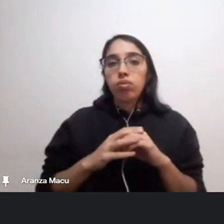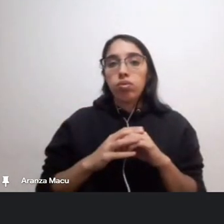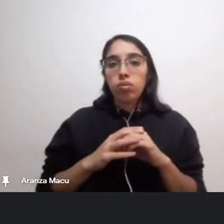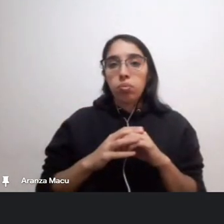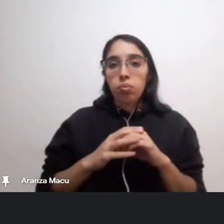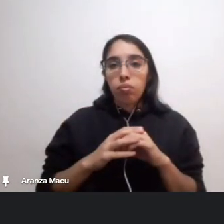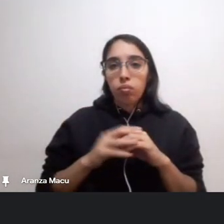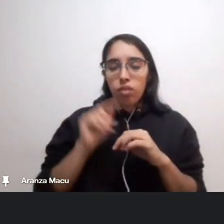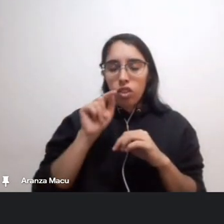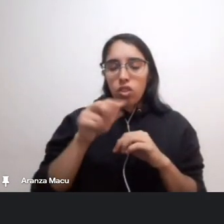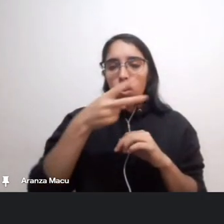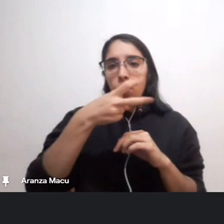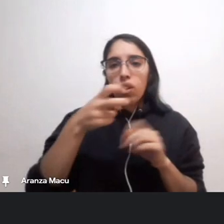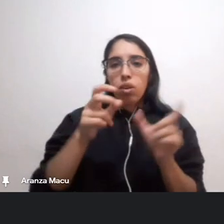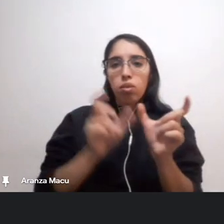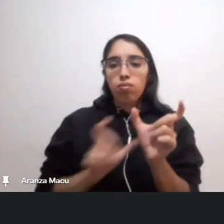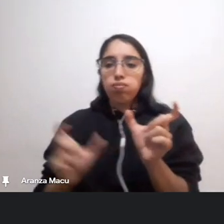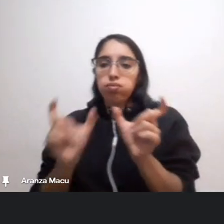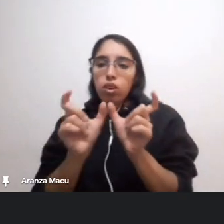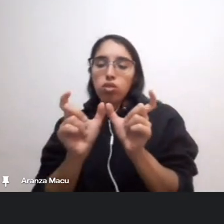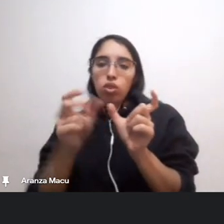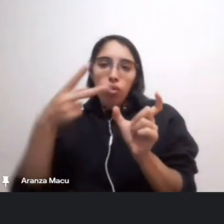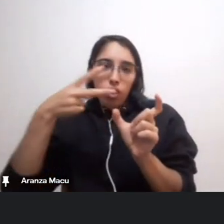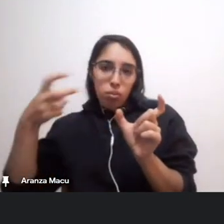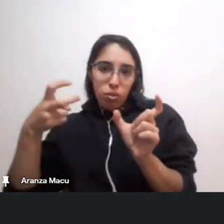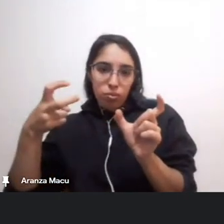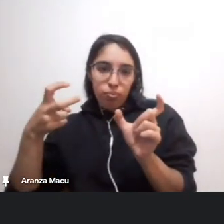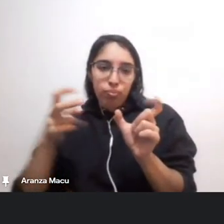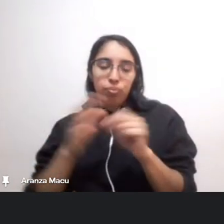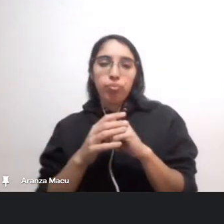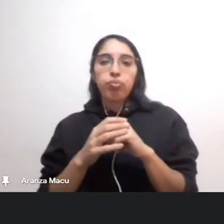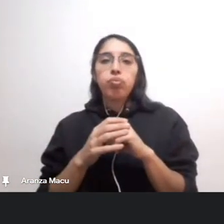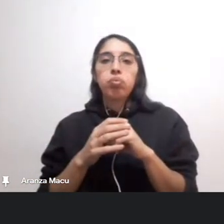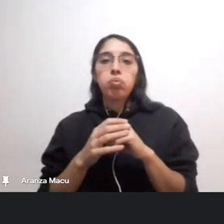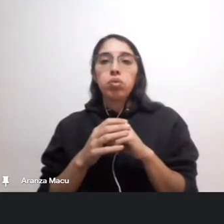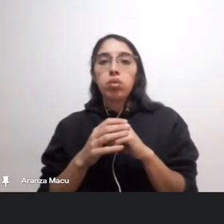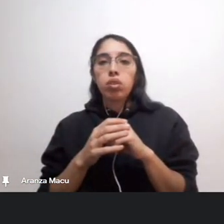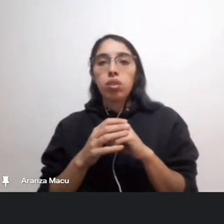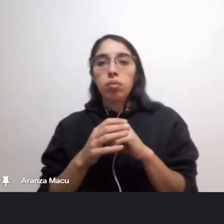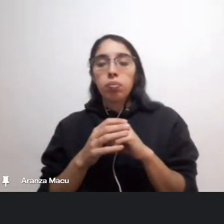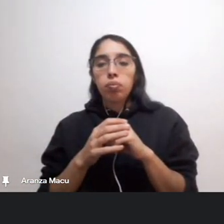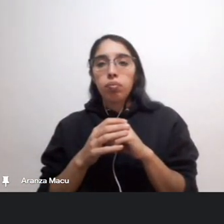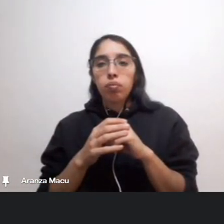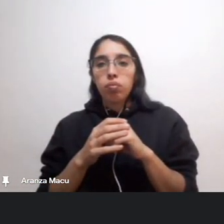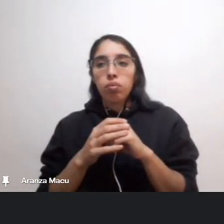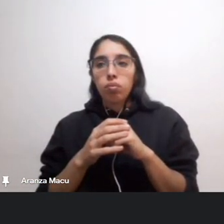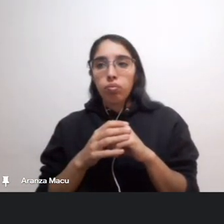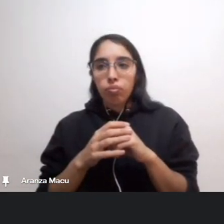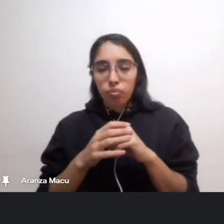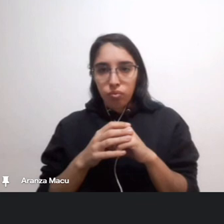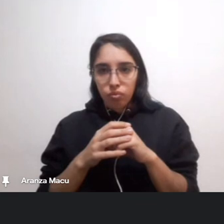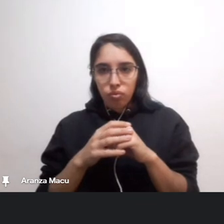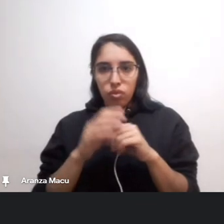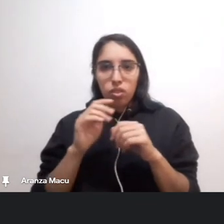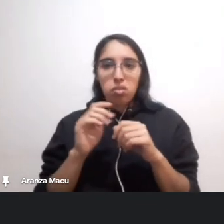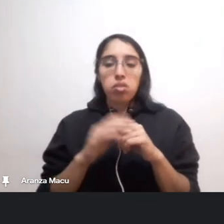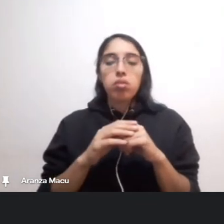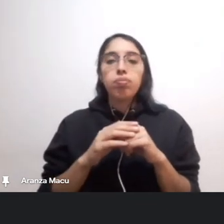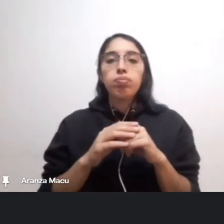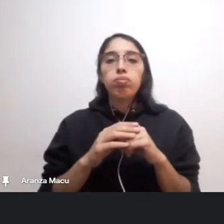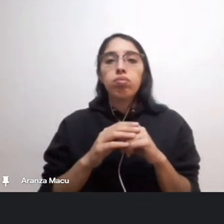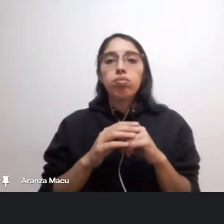esta característica que no se conjugan en todos los tiempos. Y otra característica que presentan,